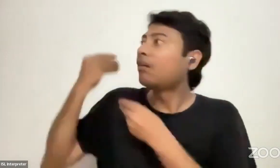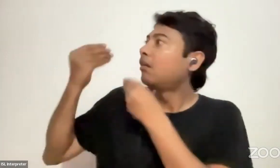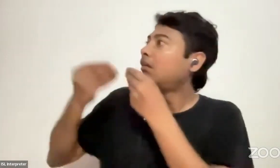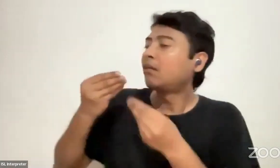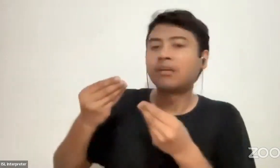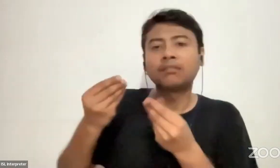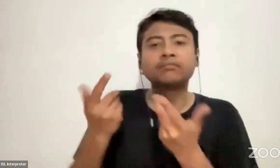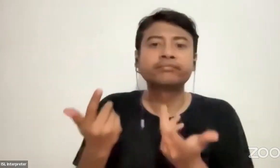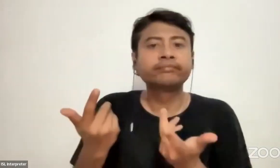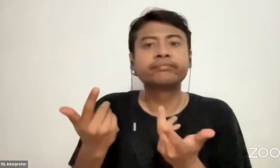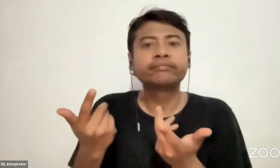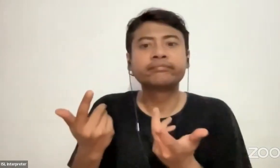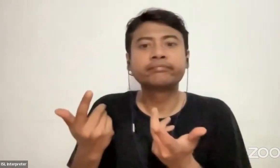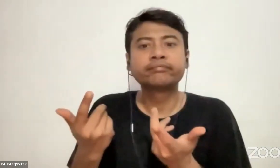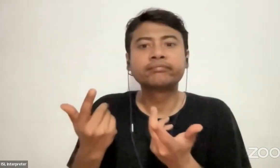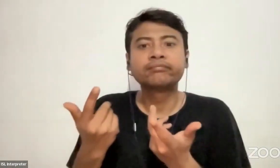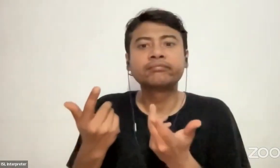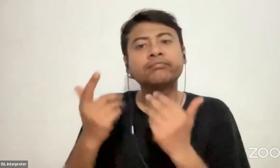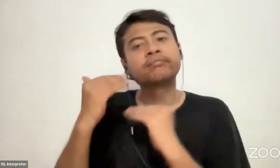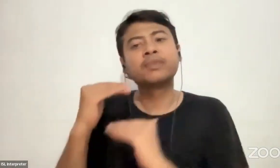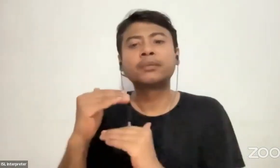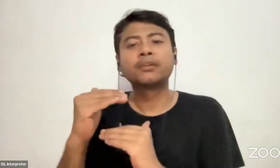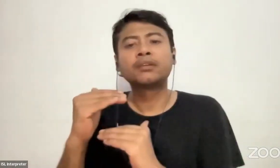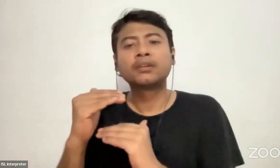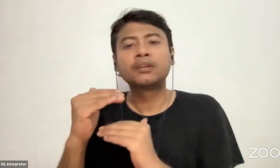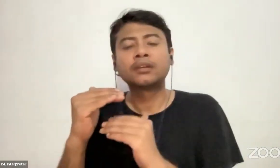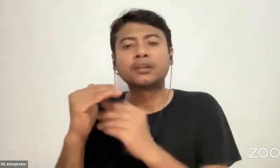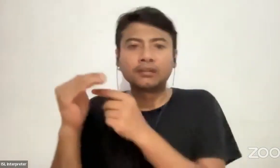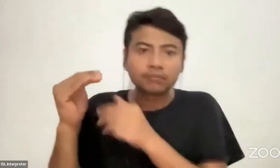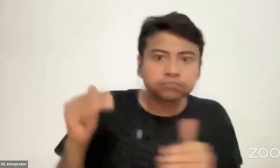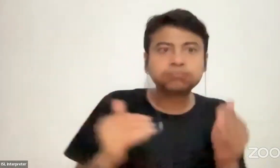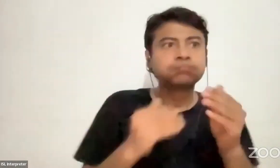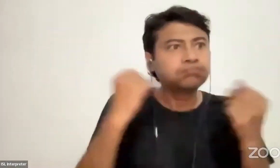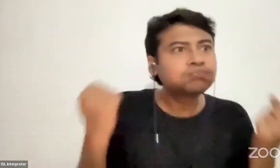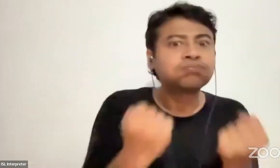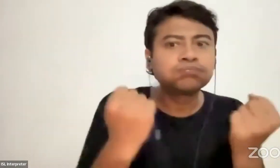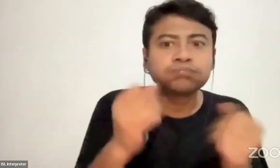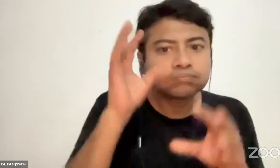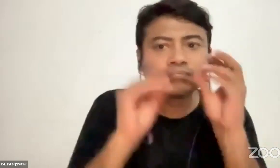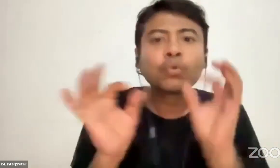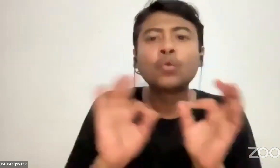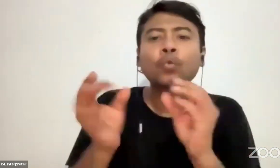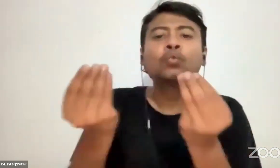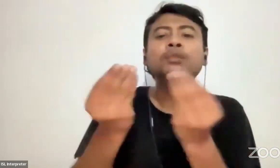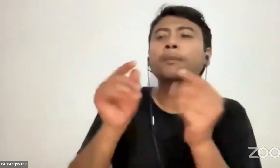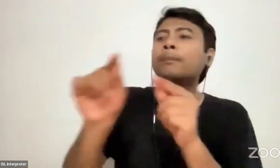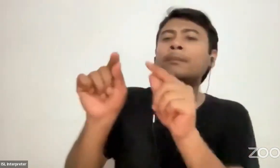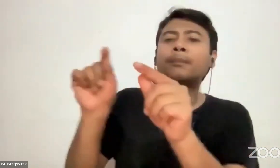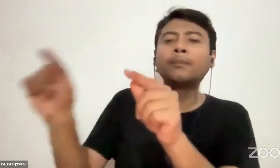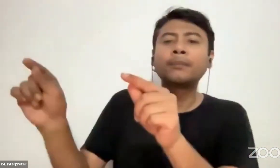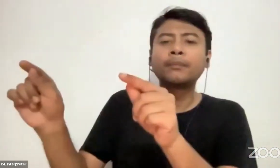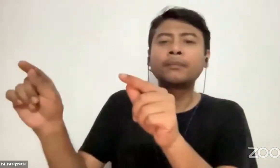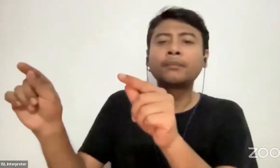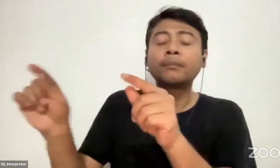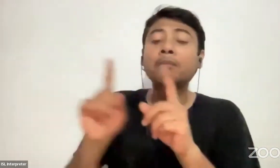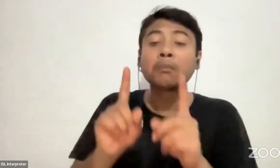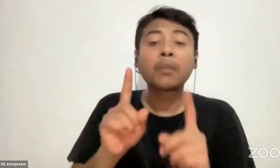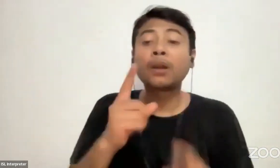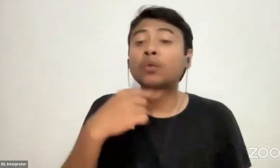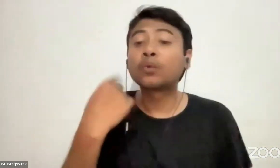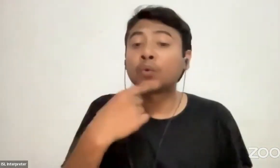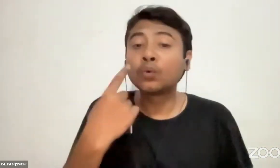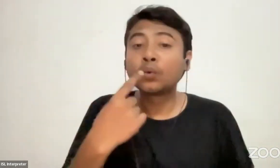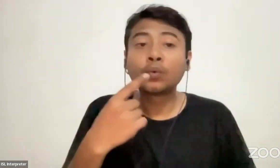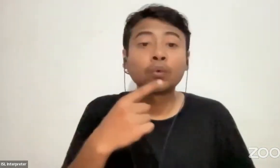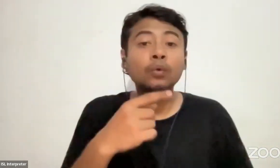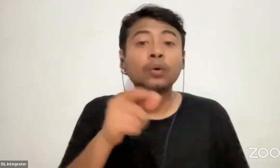जन्मों तक ये विचार करते रहने से अलग अलग जगह जाके जो है ज्ञान प्राप्त करने के बाद भगवान कह रहे हैं जिसको सच